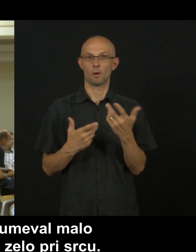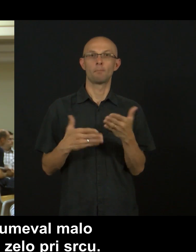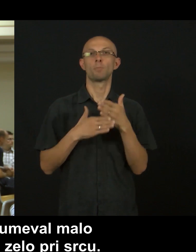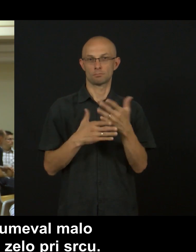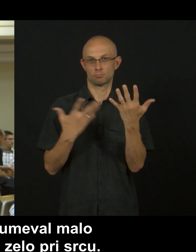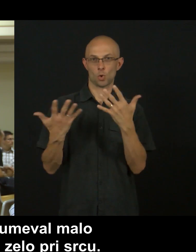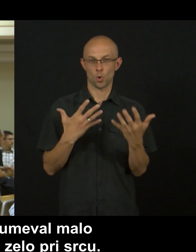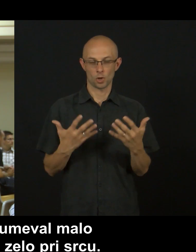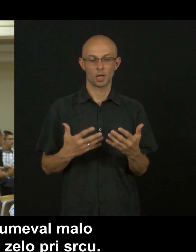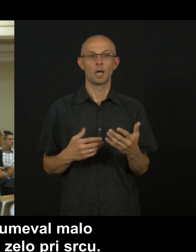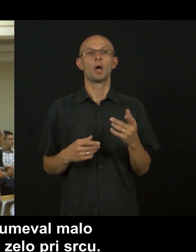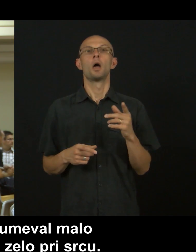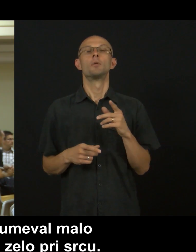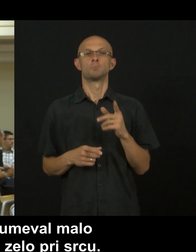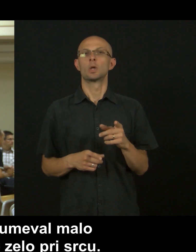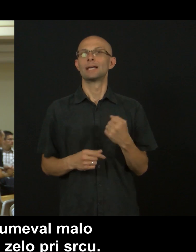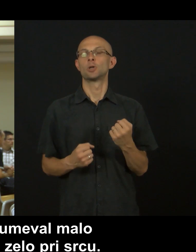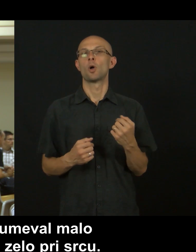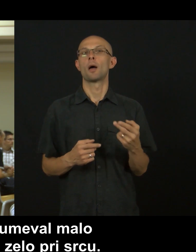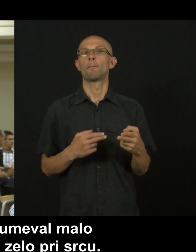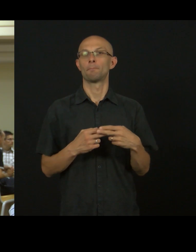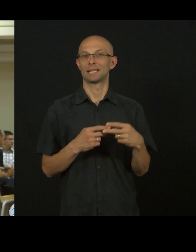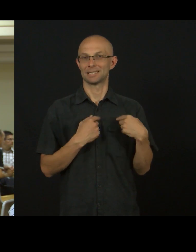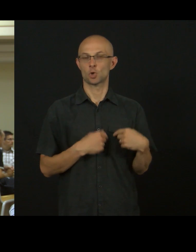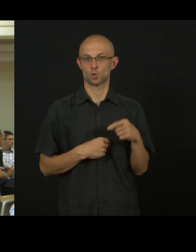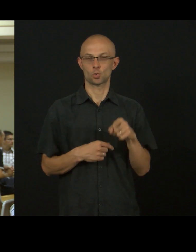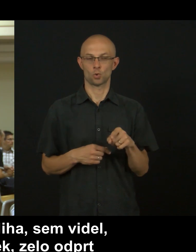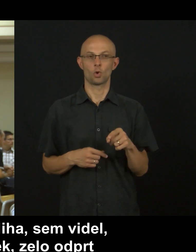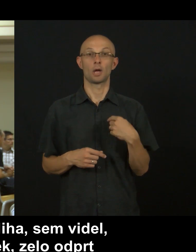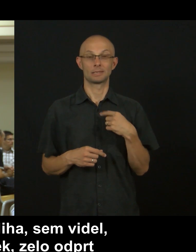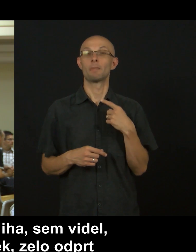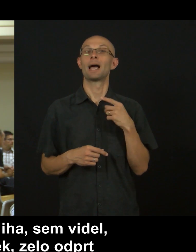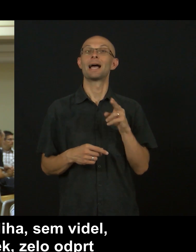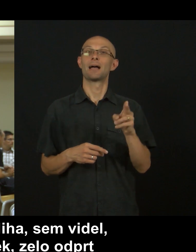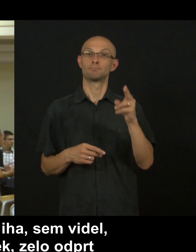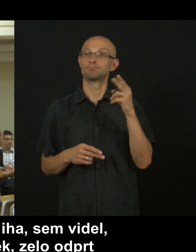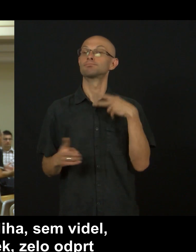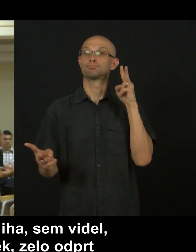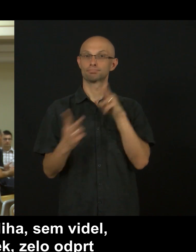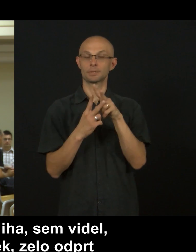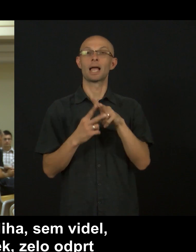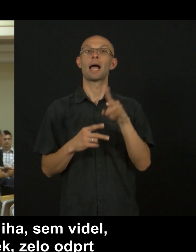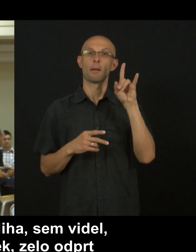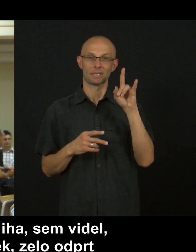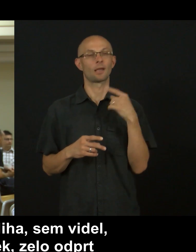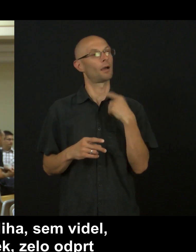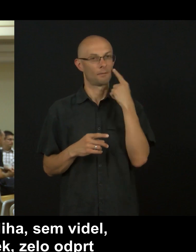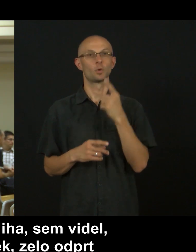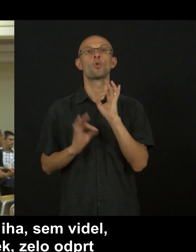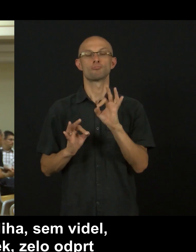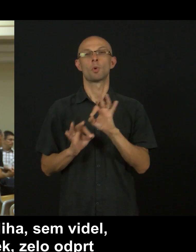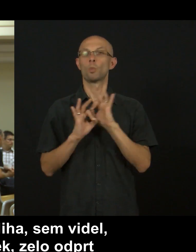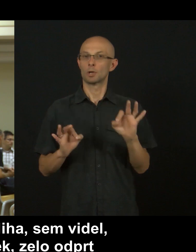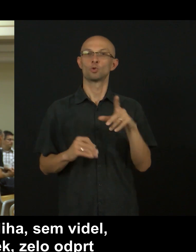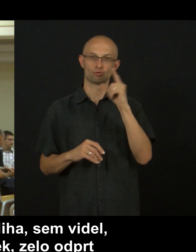malo z rokami, tako da mi je zelo pri srcu to in takoj, ko sem spoznal Mihata, sem videl, da je zelo